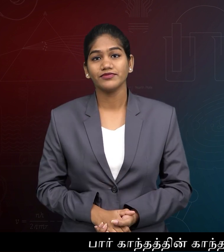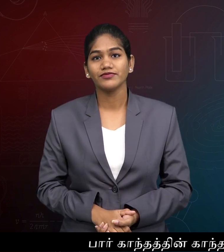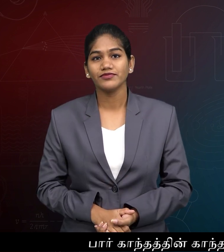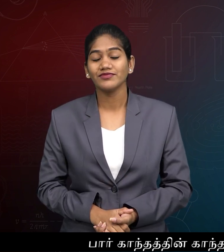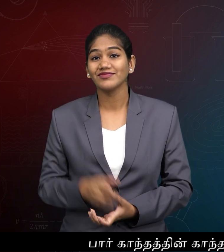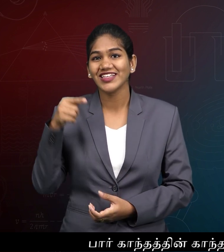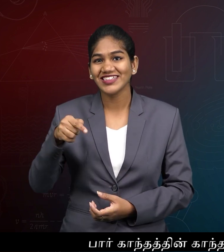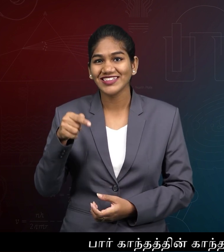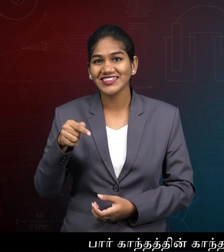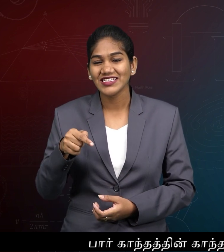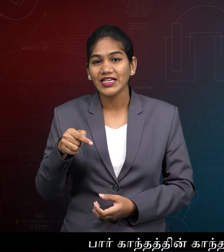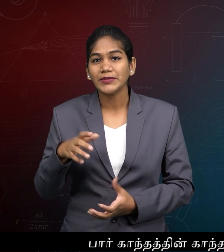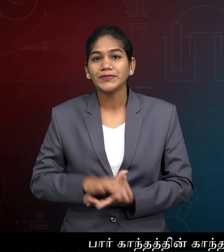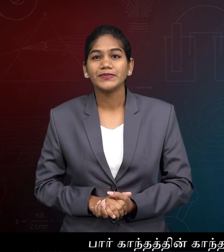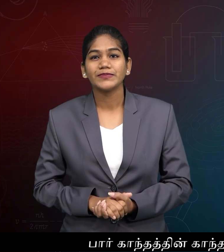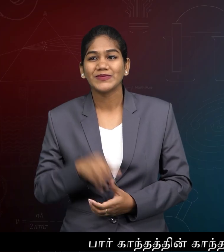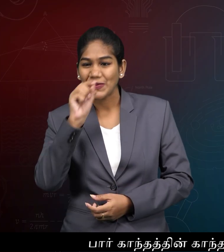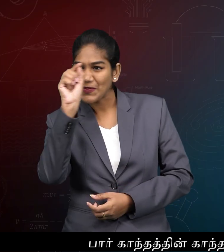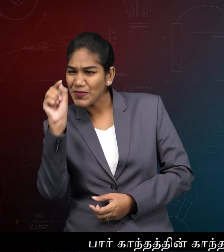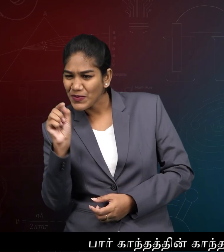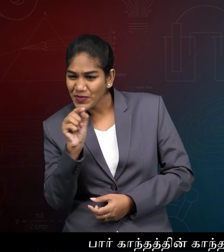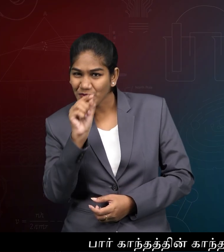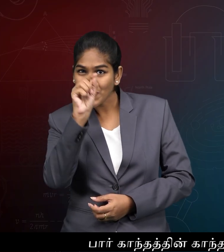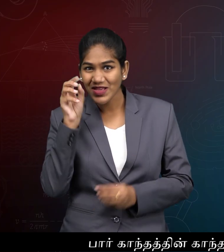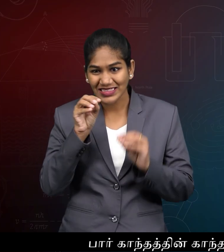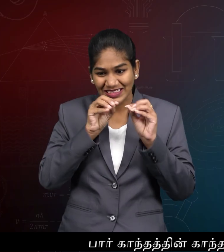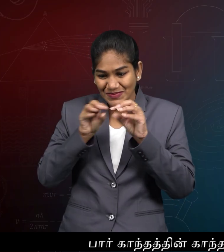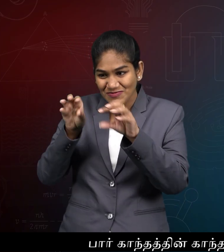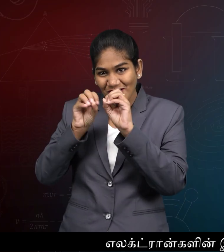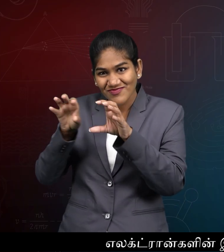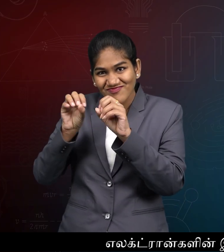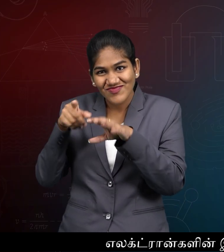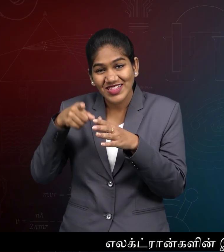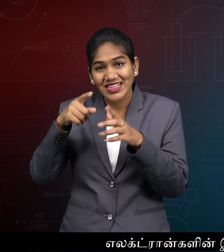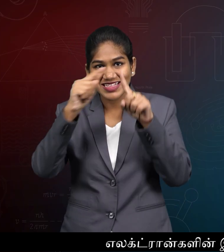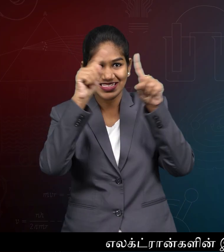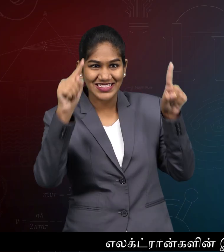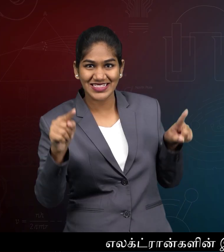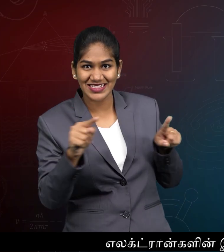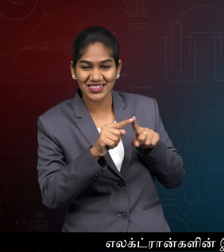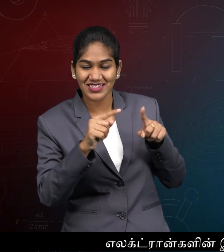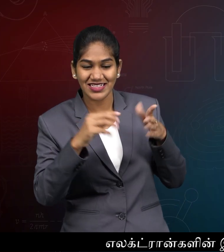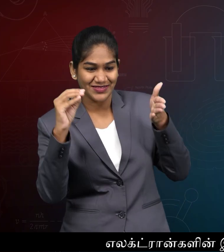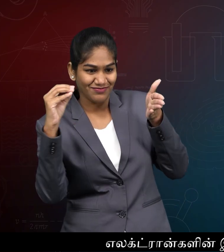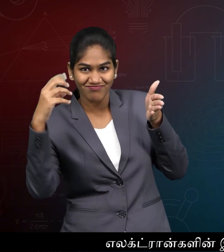பட்ட காந்தத்தின் காந்தப்புலத்தால் திரையை அடையும் எலக்ட்ரான்களின் இயக்கம் பாதிக்கப்படுகிறதா?